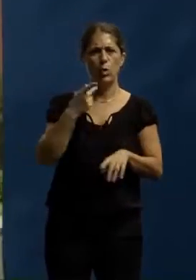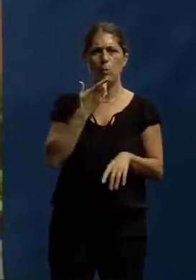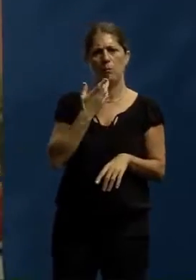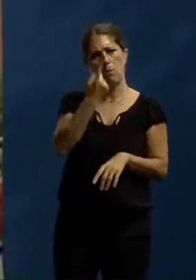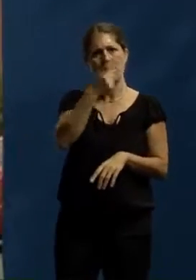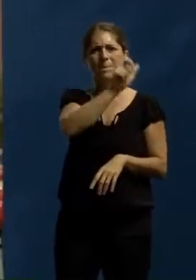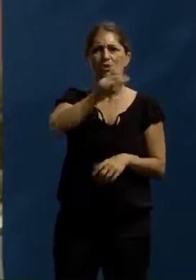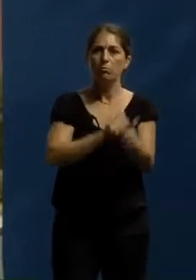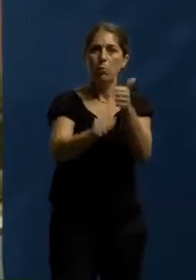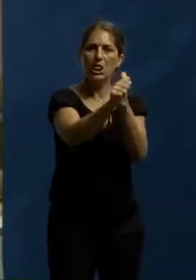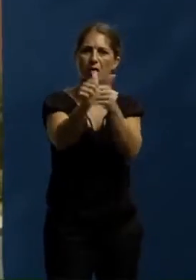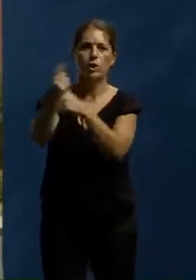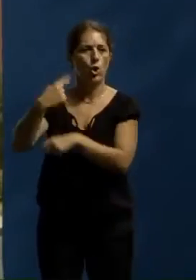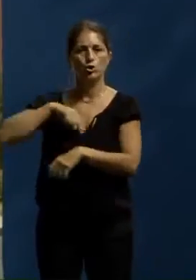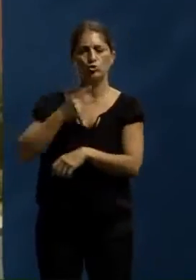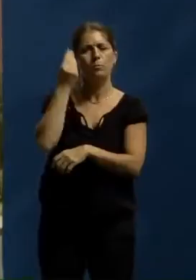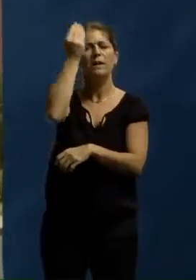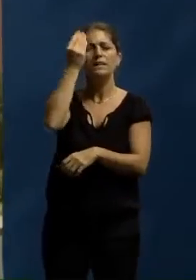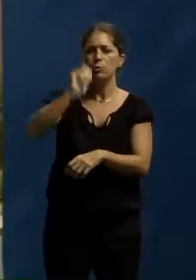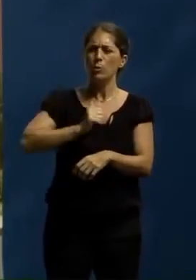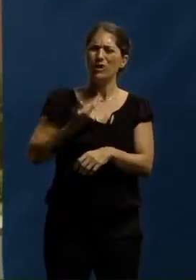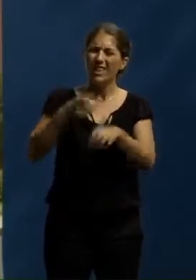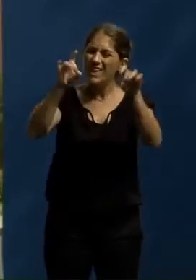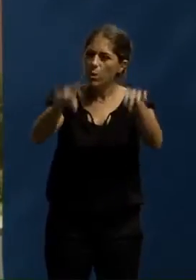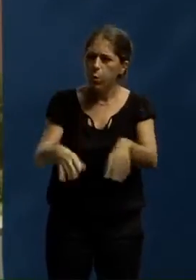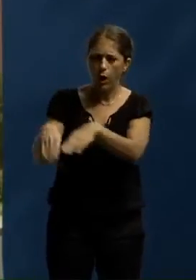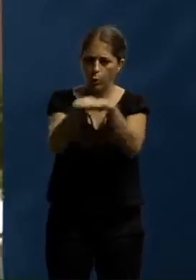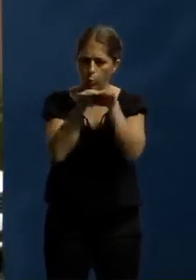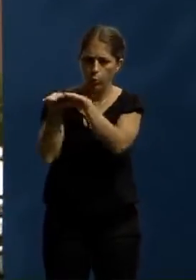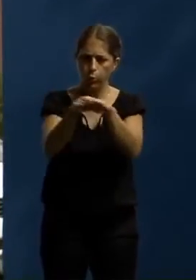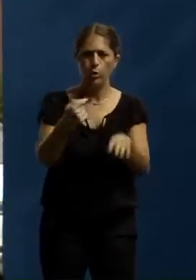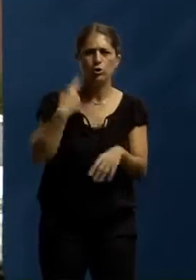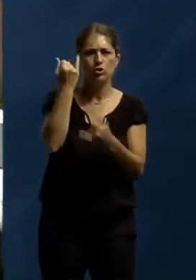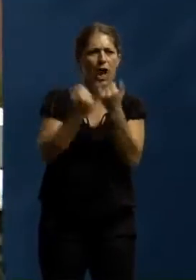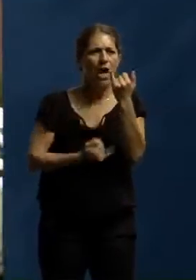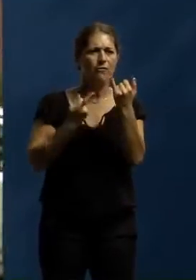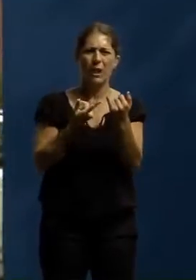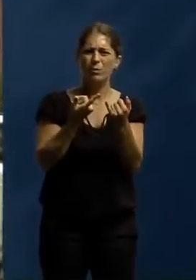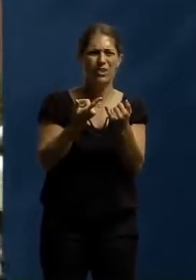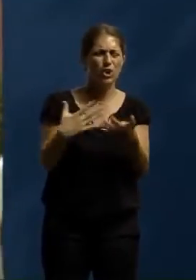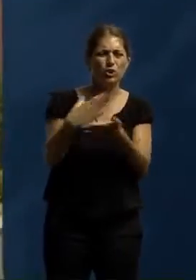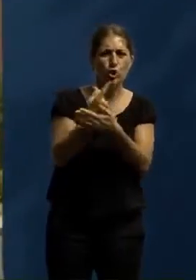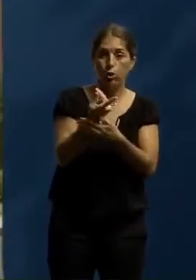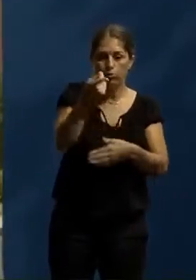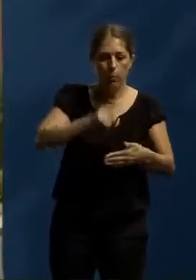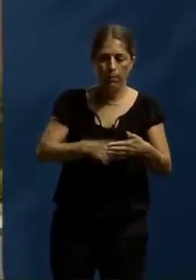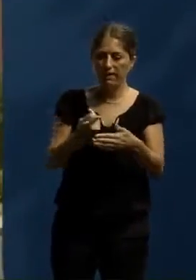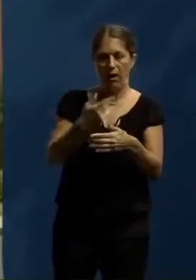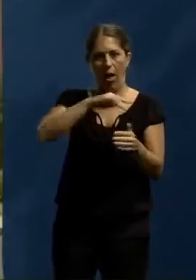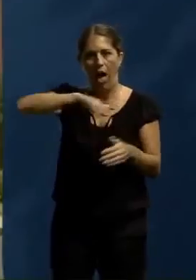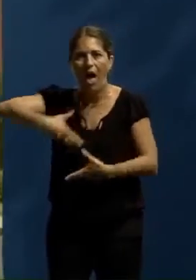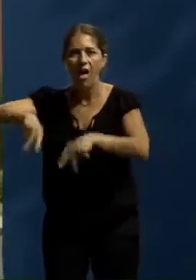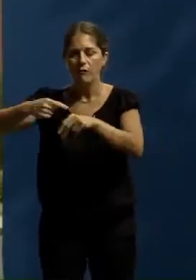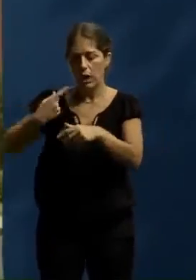Queremos que todo o mundo teña as mesmas oportunidades. Queremos que todo o mundo poda chegar a fin de mes con dignidade. Queremos que todo o mundo poda ser